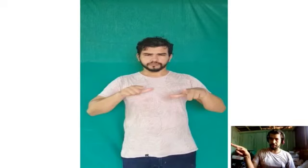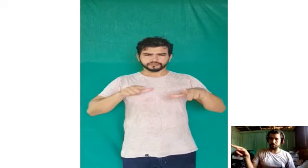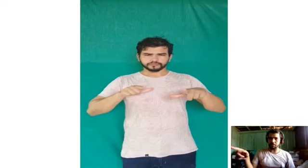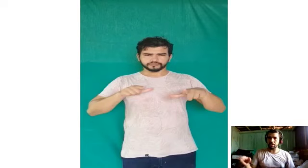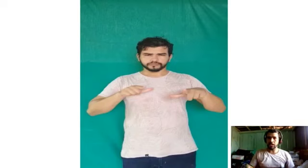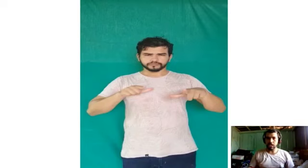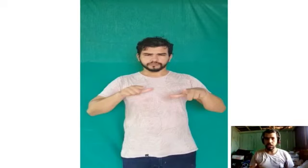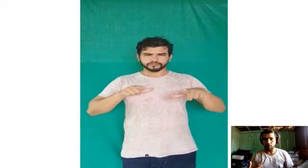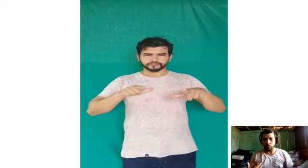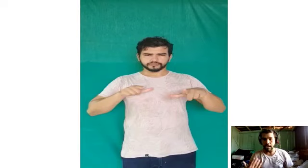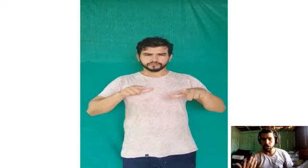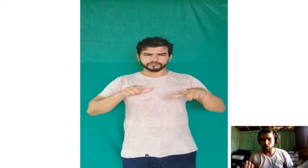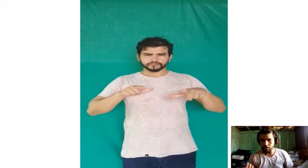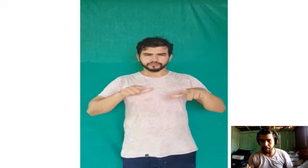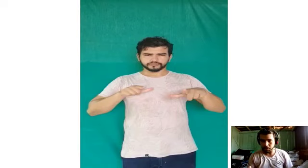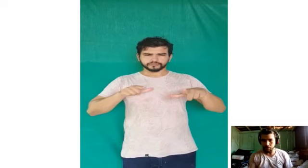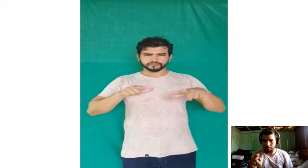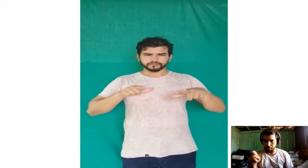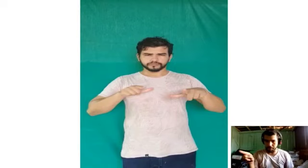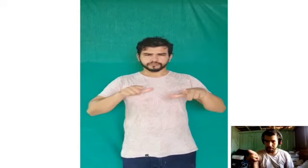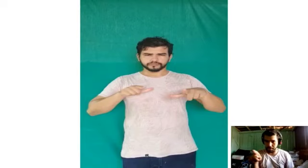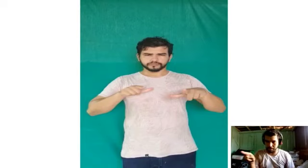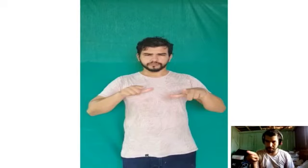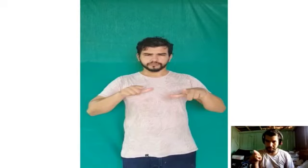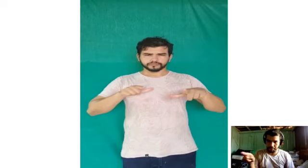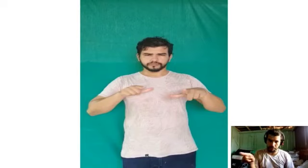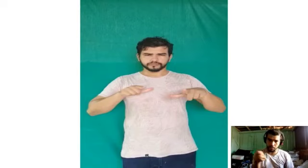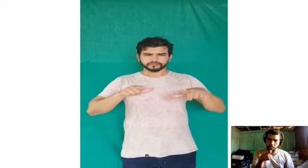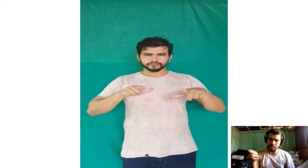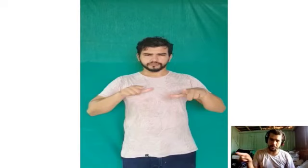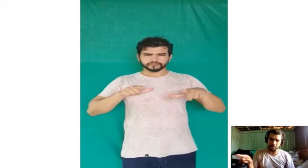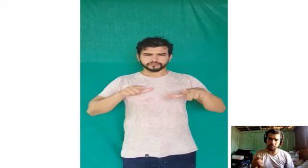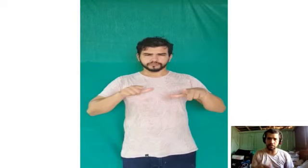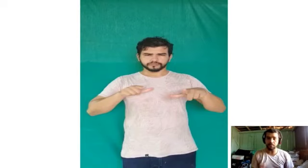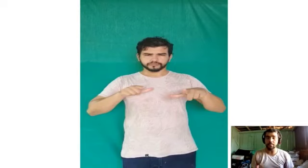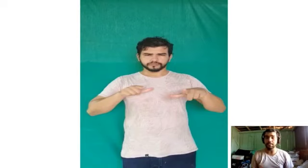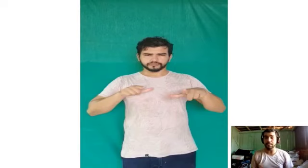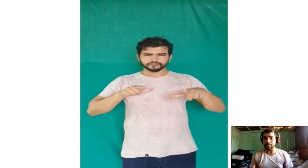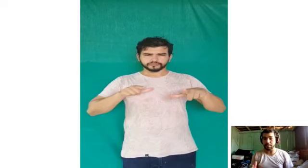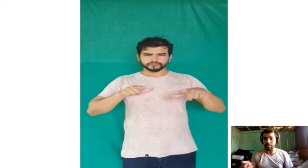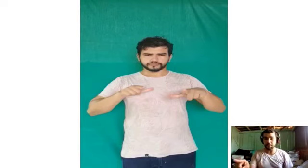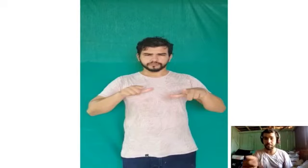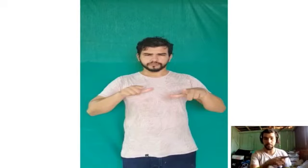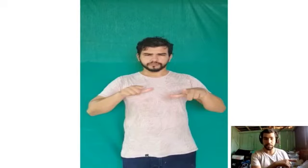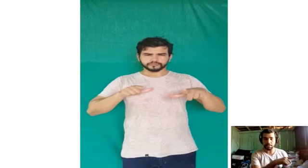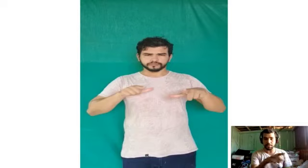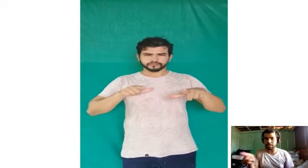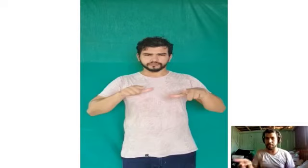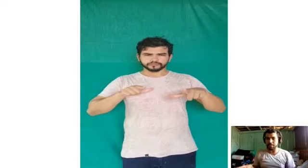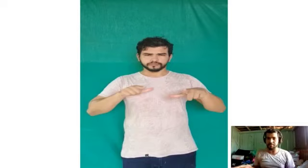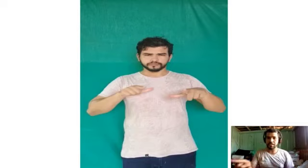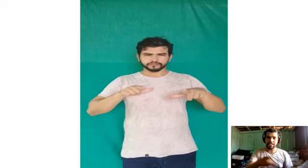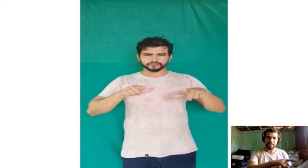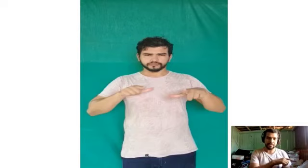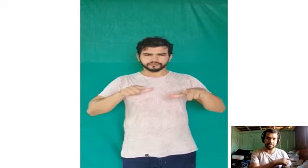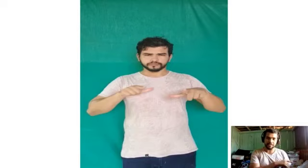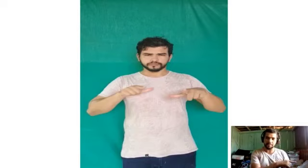para a pessoa. Se for mais de uma pessoa, aponta assim, ó. Para todas as pessoas. Se for uma sala inteira, você aponta assim, ó, nesse